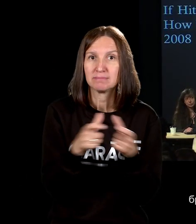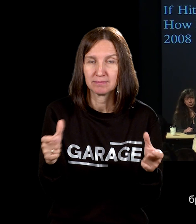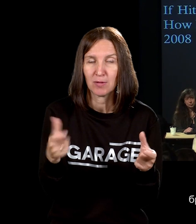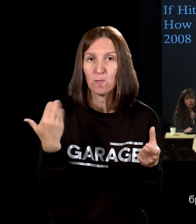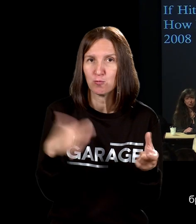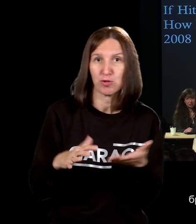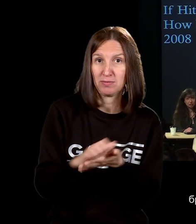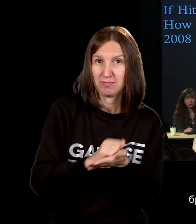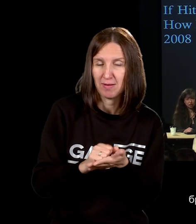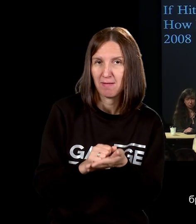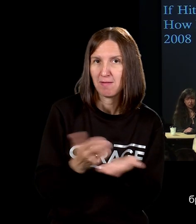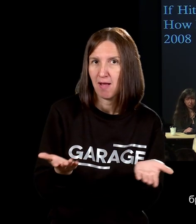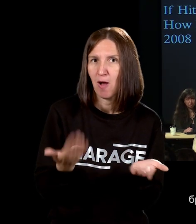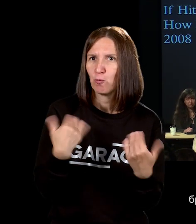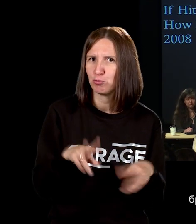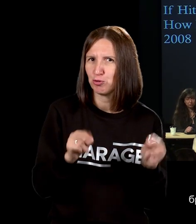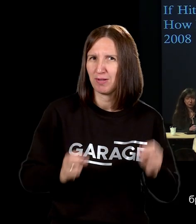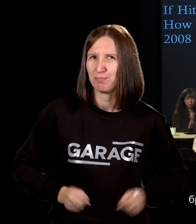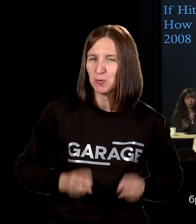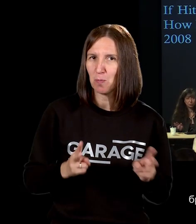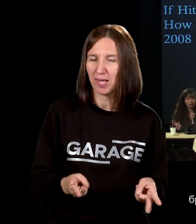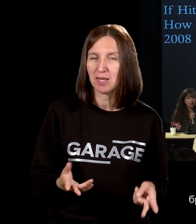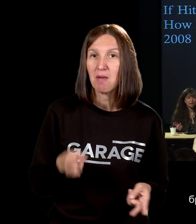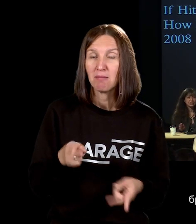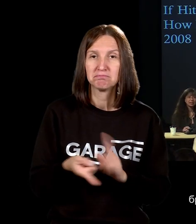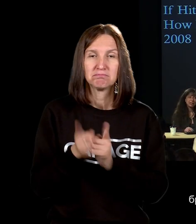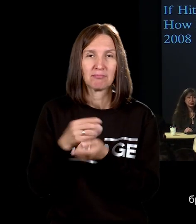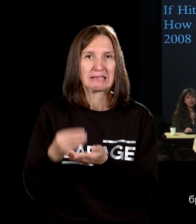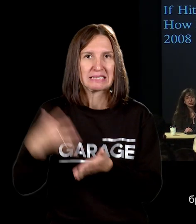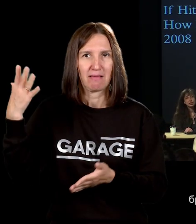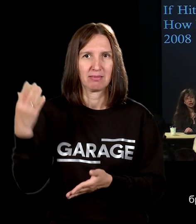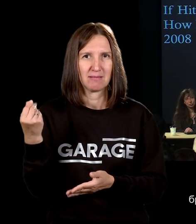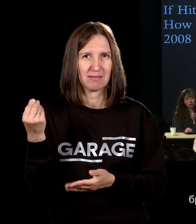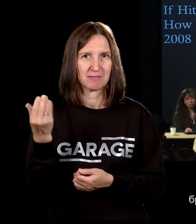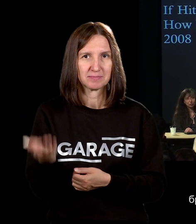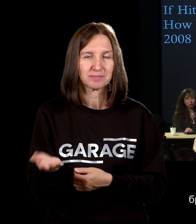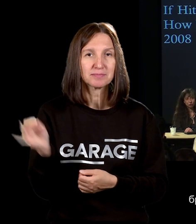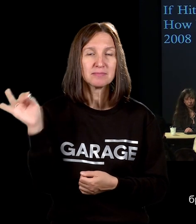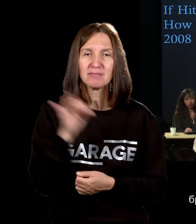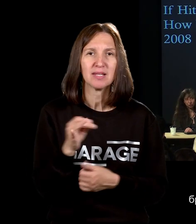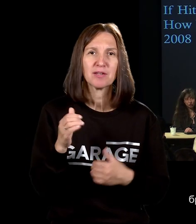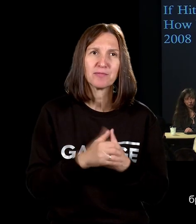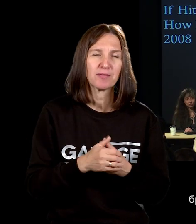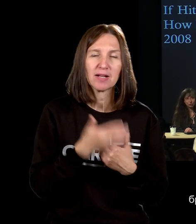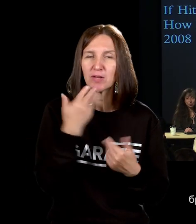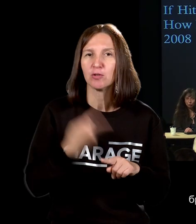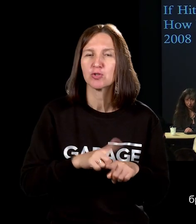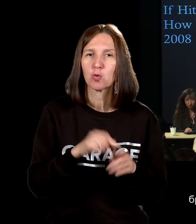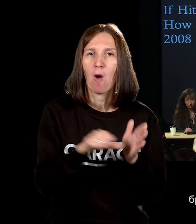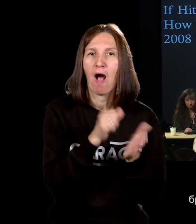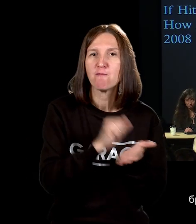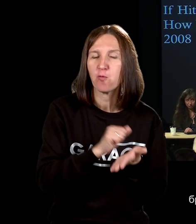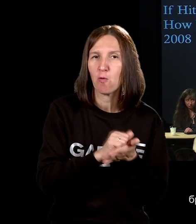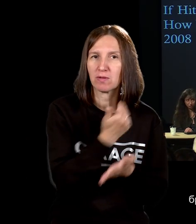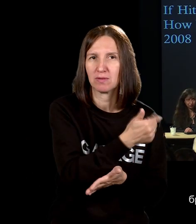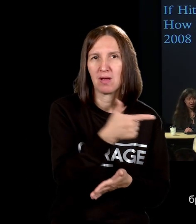Гои, раскрашенные братьями Чепменами, да, более-менее не стали ценнее, чем они были до того, как братья Чепмены